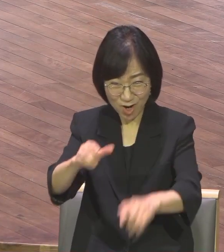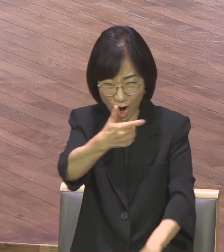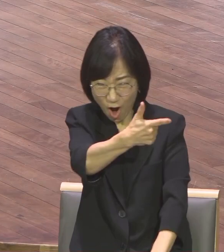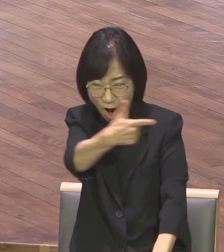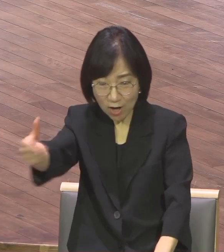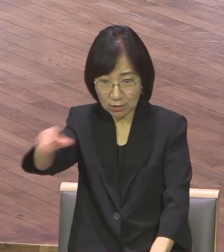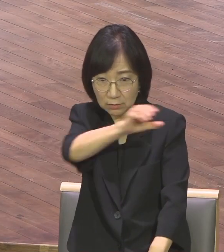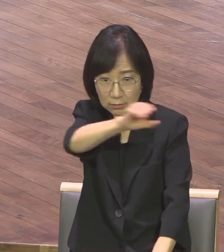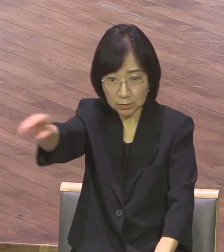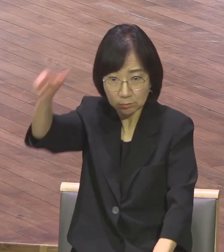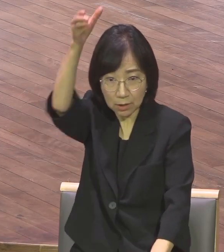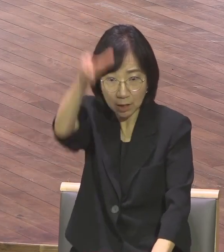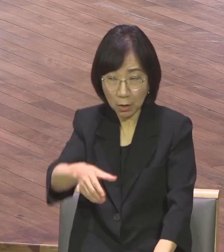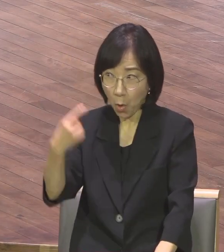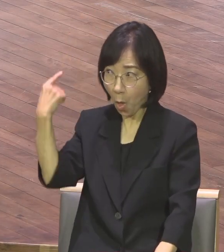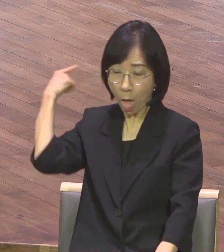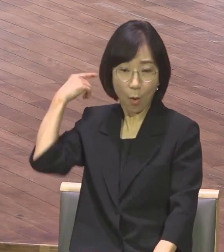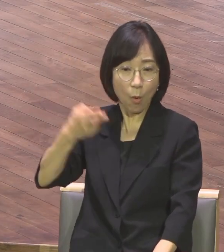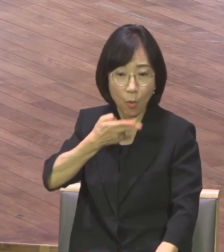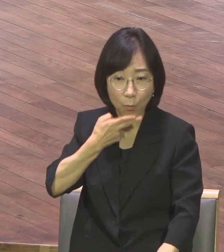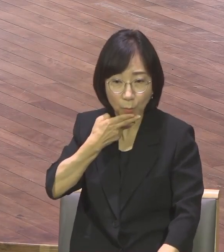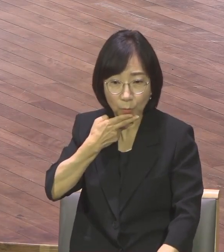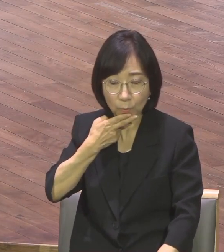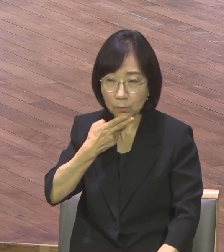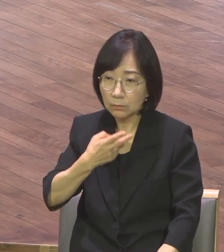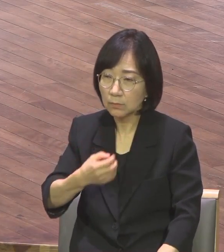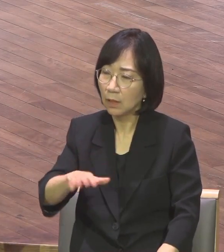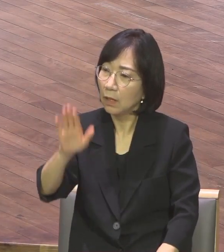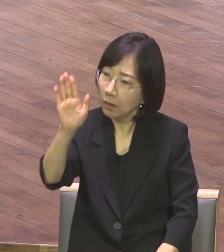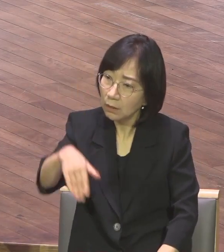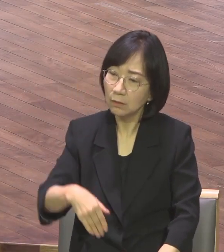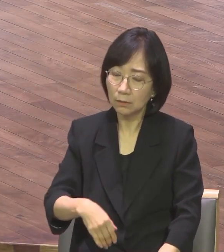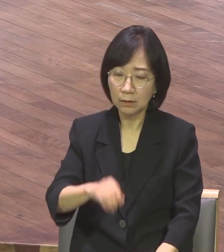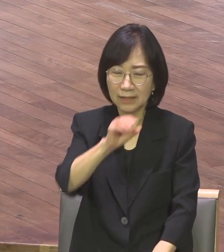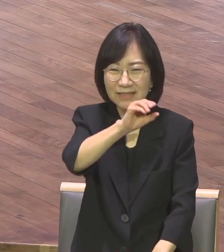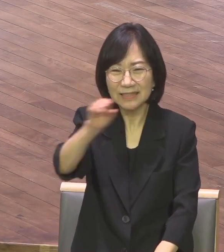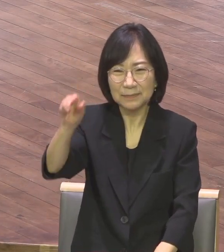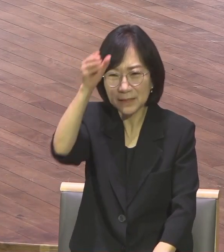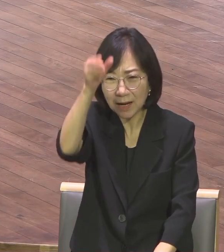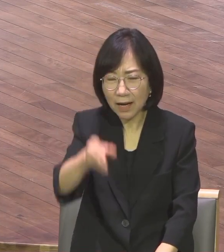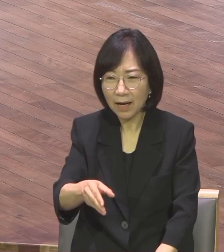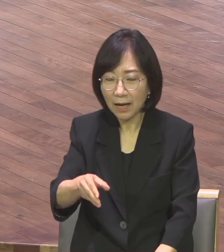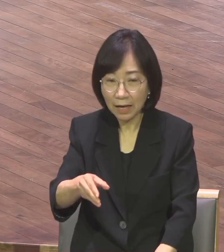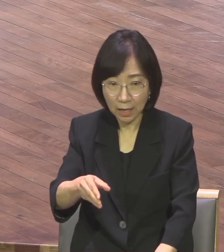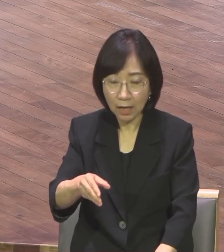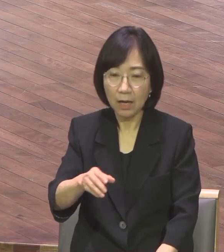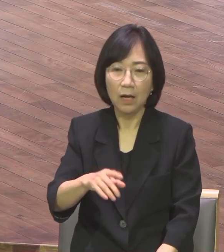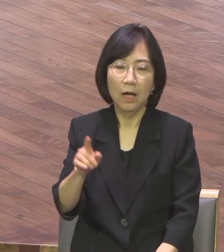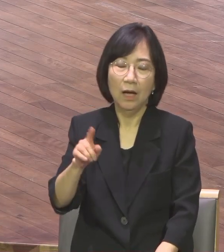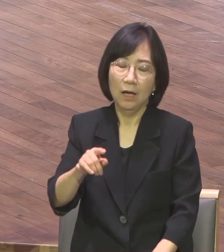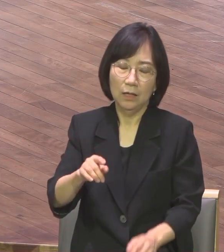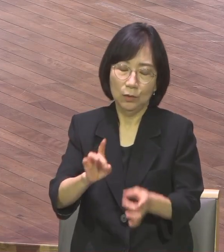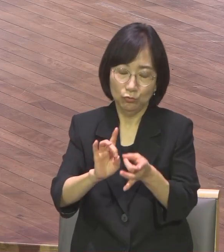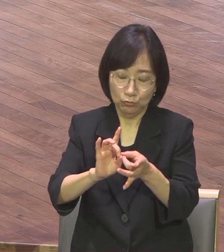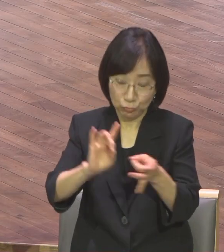아멘? 십자가 자체가 나쁜 게 아니지만 그거 가지고 쳐다보고 그거 십자가 쳐다보고